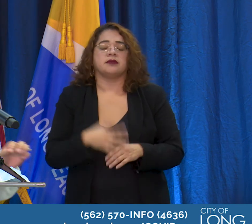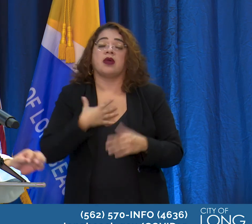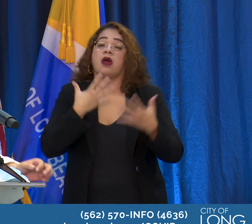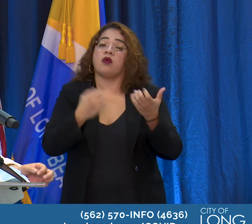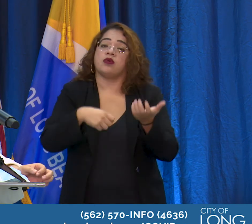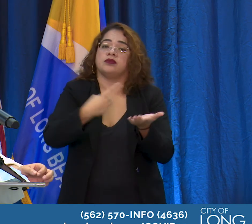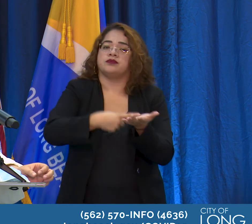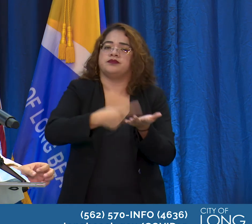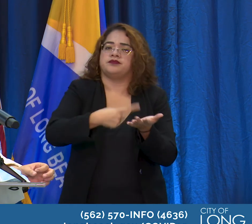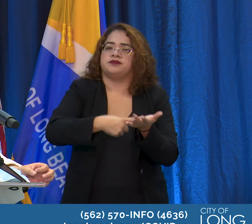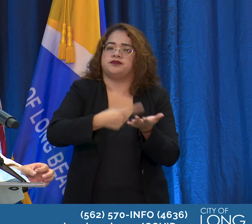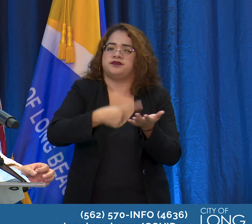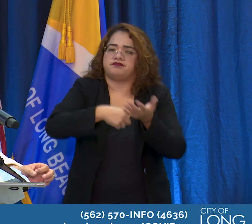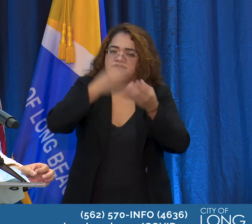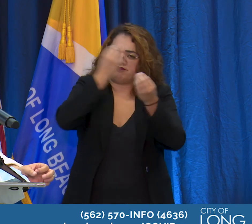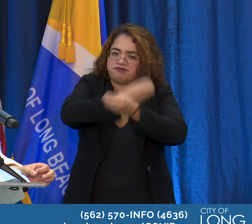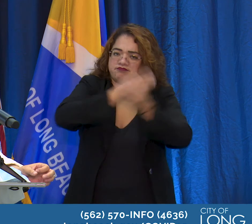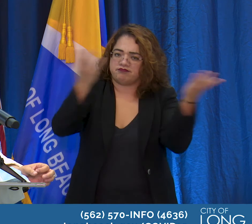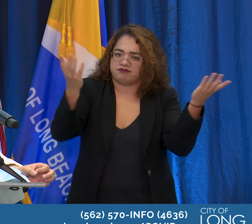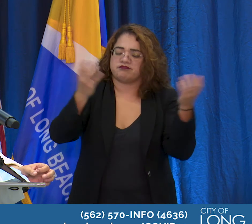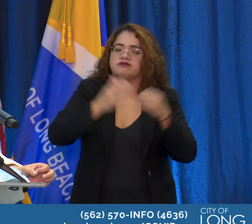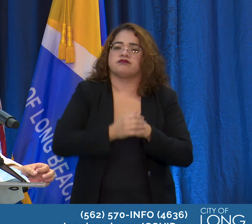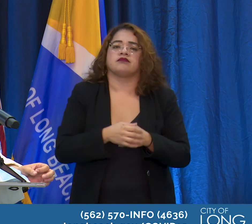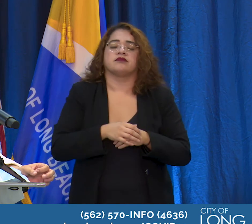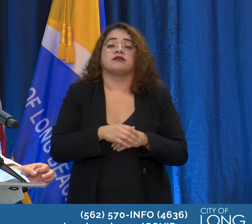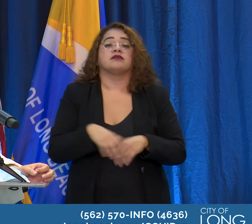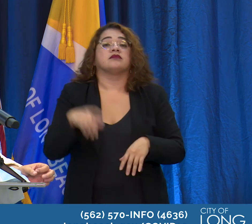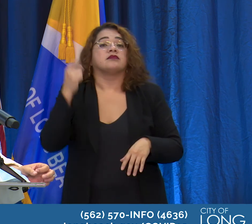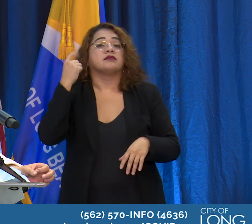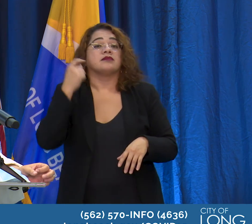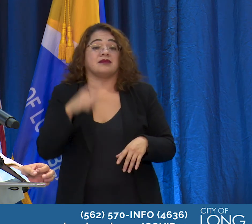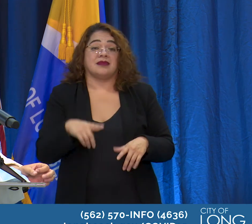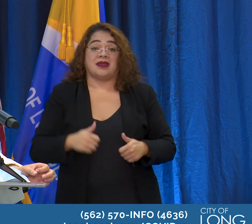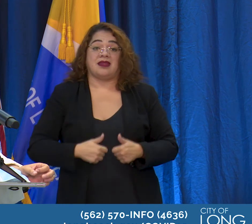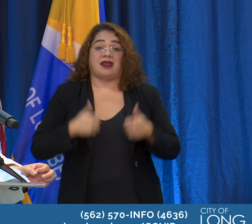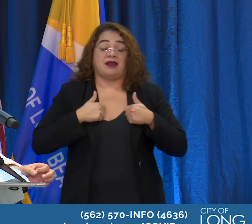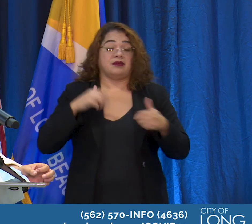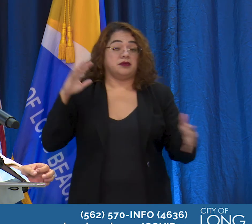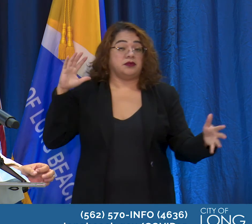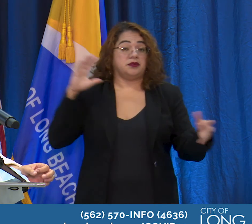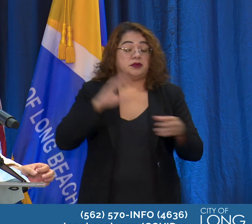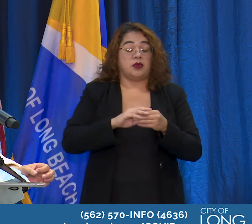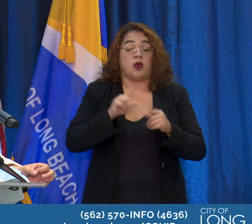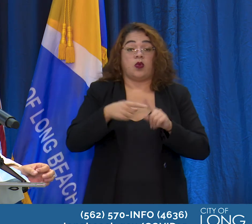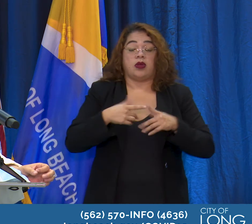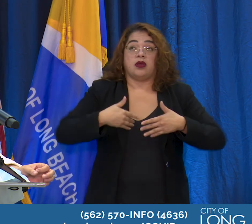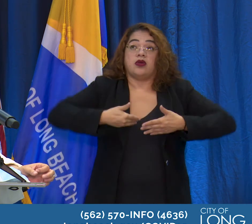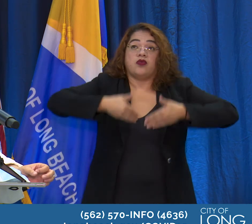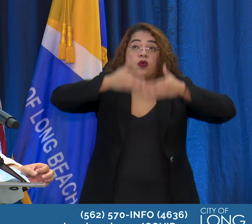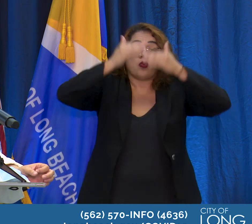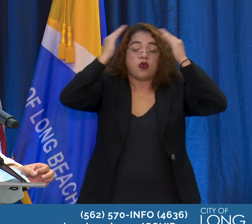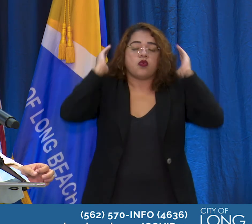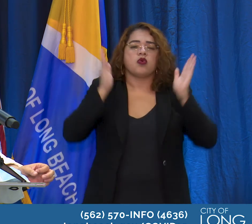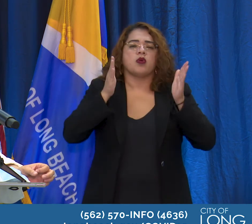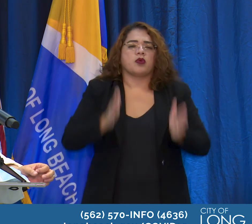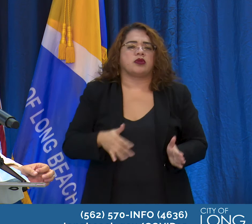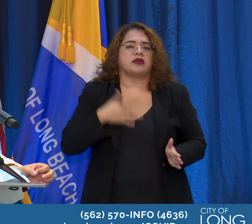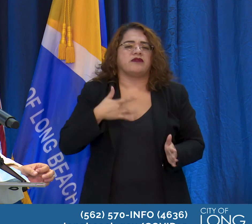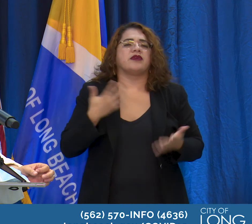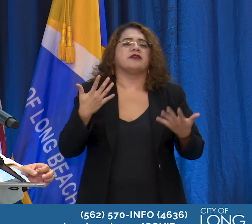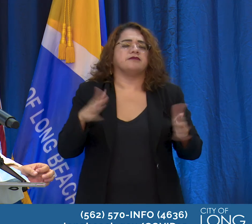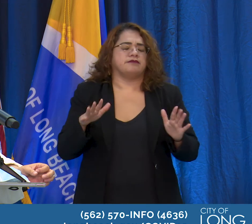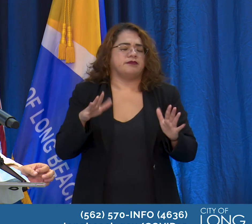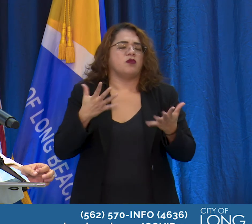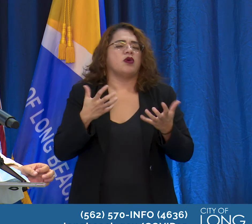este tema. Las diferentes experiencias de vida afectan el riesgo de suicidio de una persona. Sabemos que el riesgo